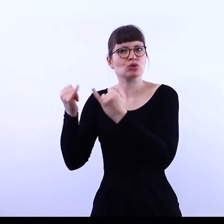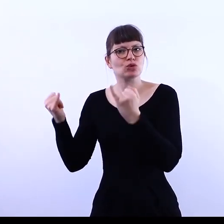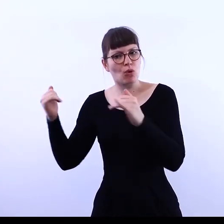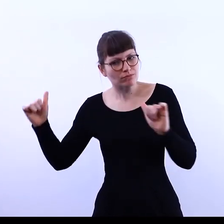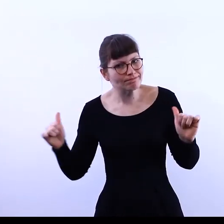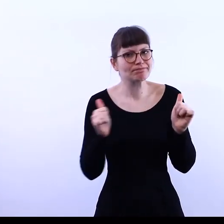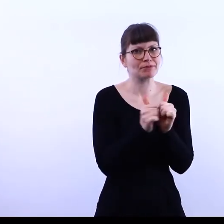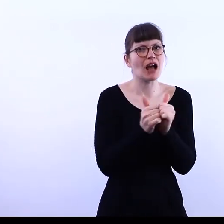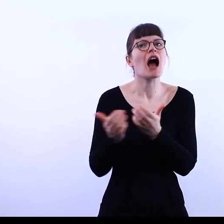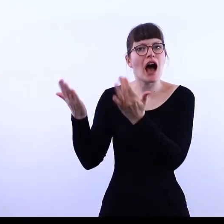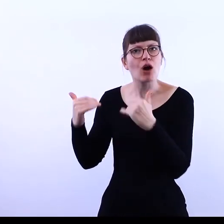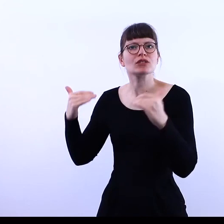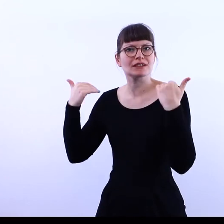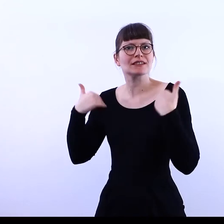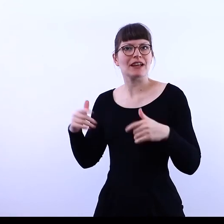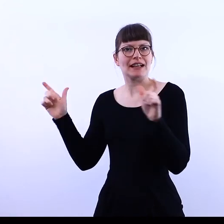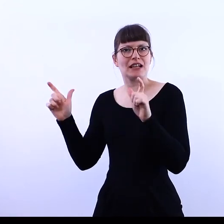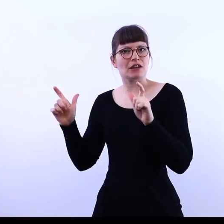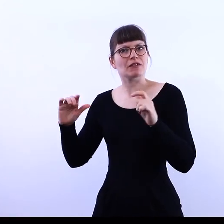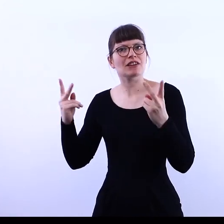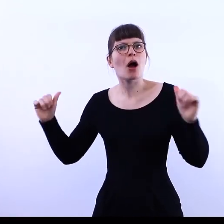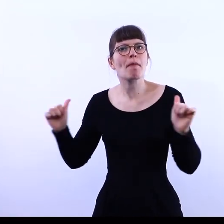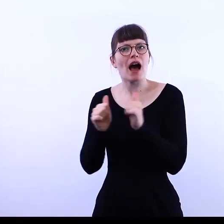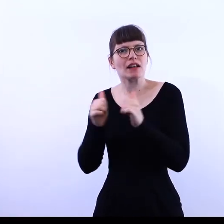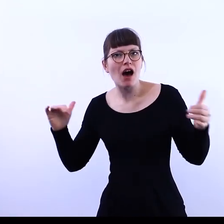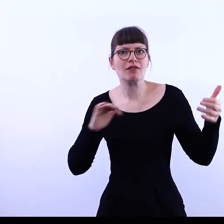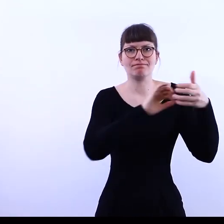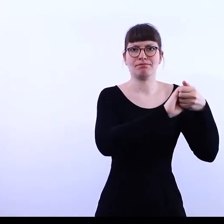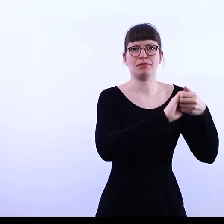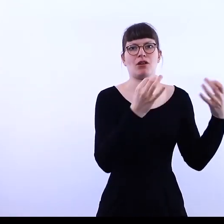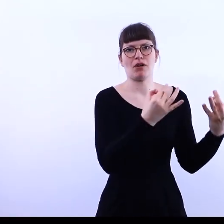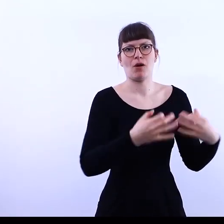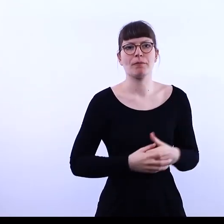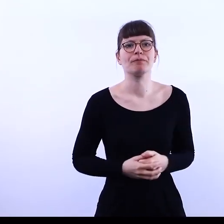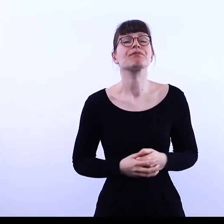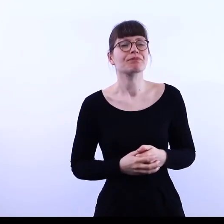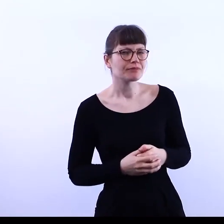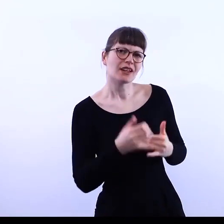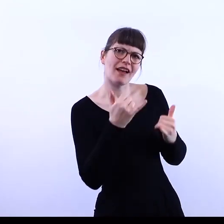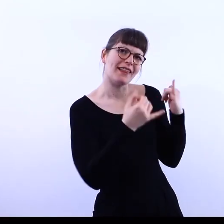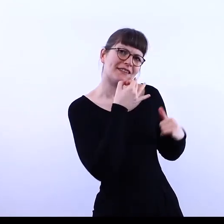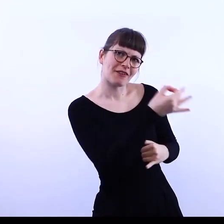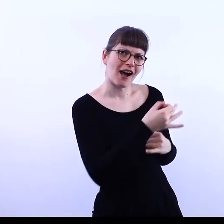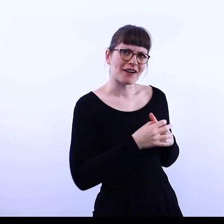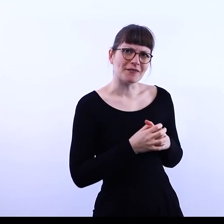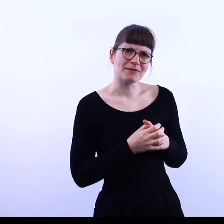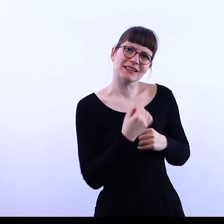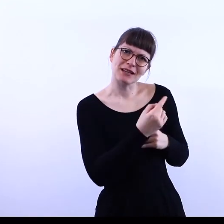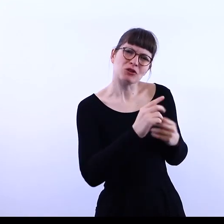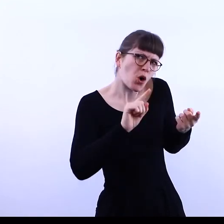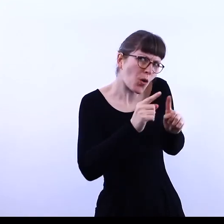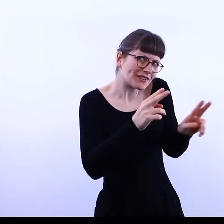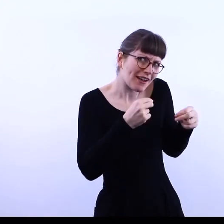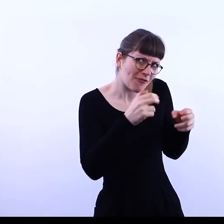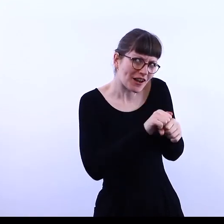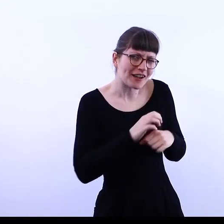Zivilgesellschaft als Partner mit reinnehmen muss. Eine letzte Frage habe ich noch. Vielleicht können Sie sie ganz kurz beantworten. Und zwar